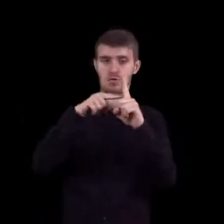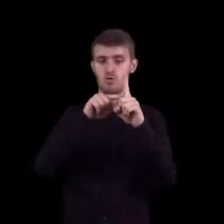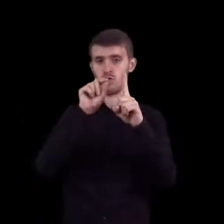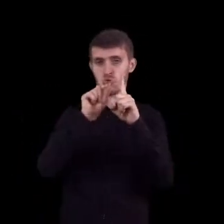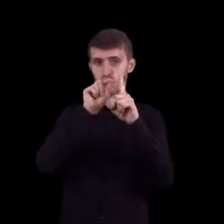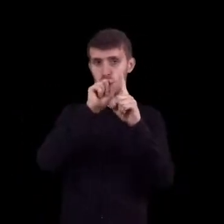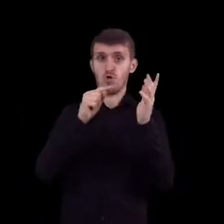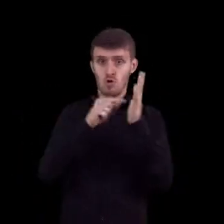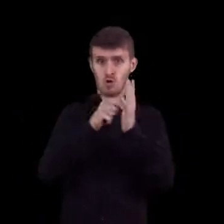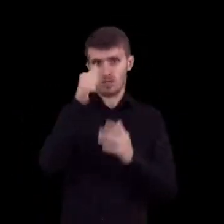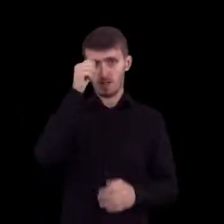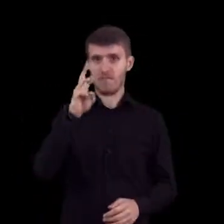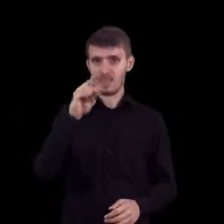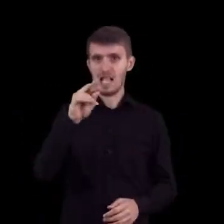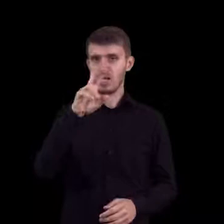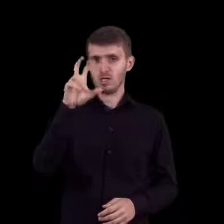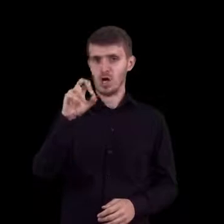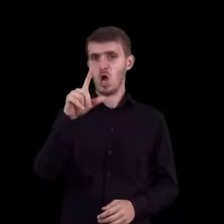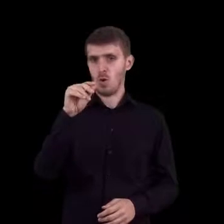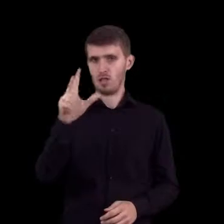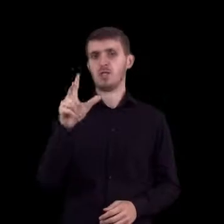kąta. Wierzchołek